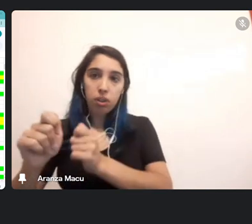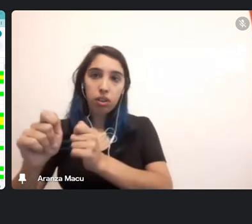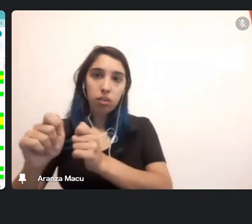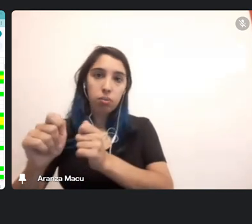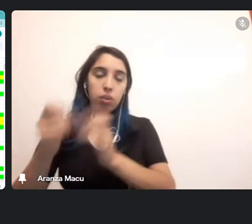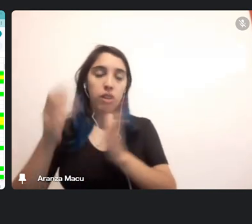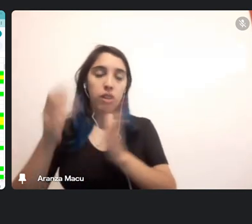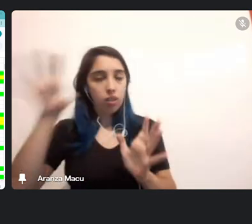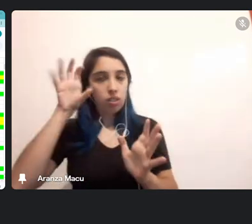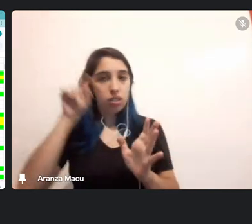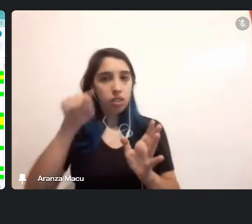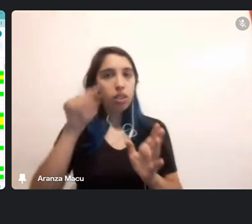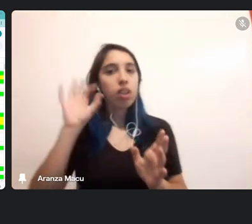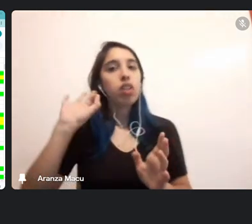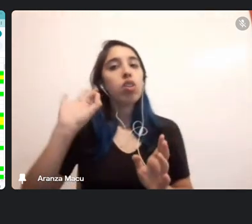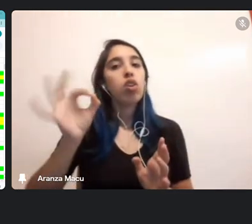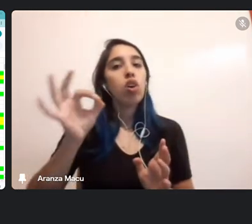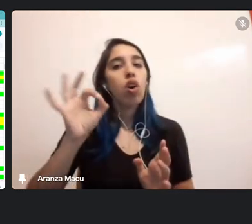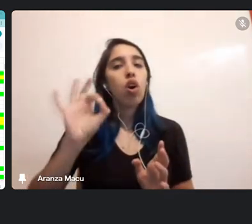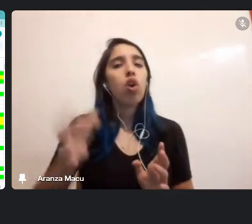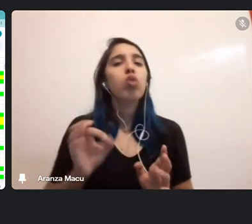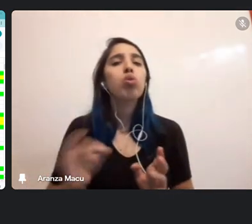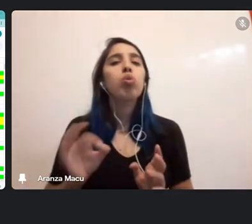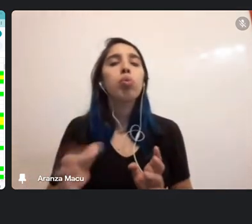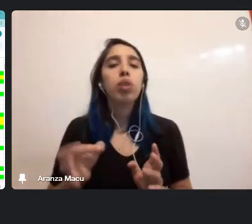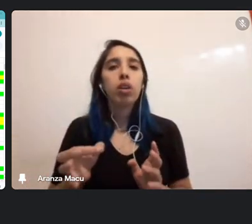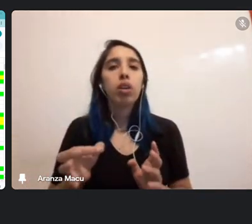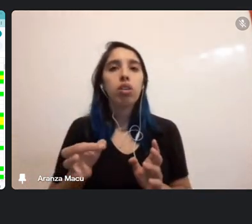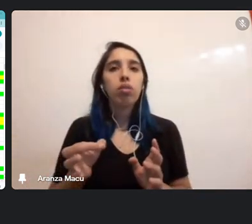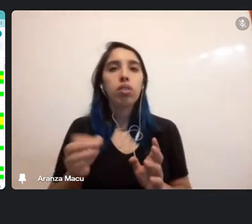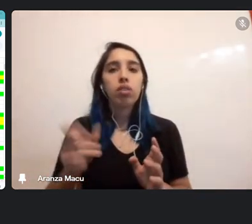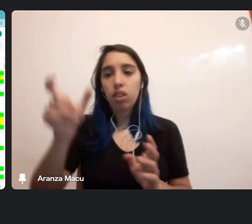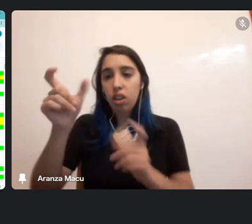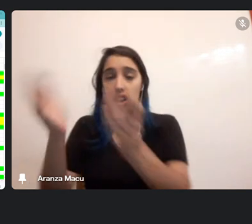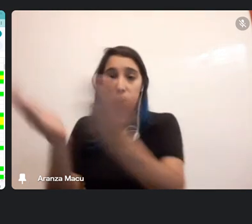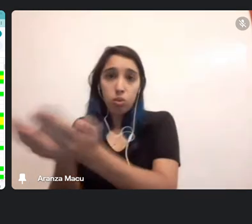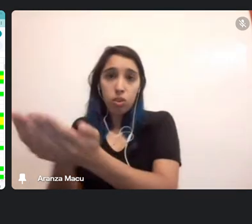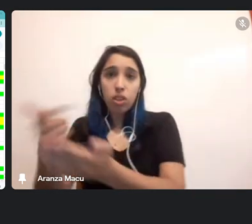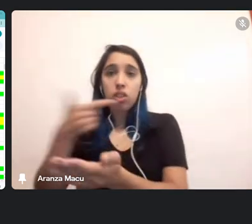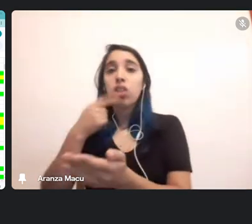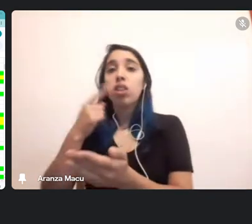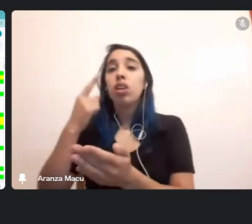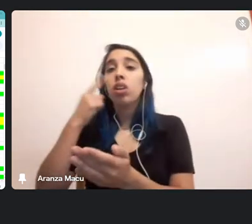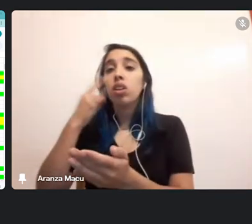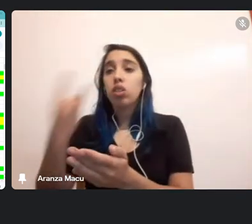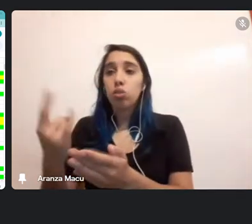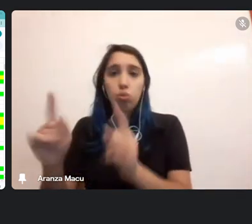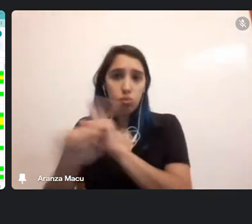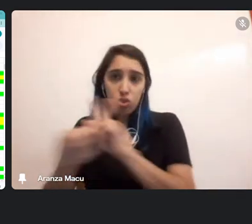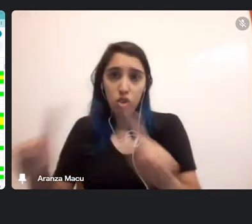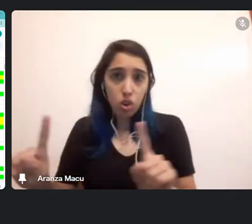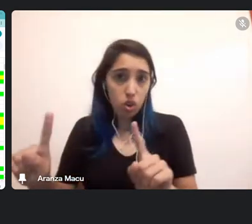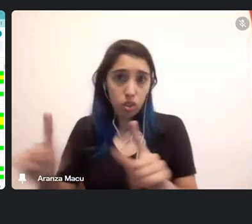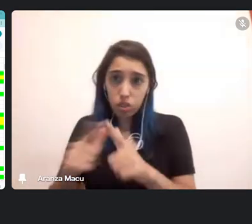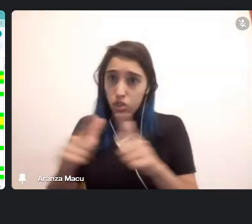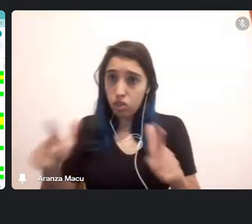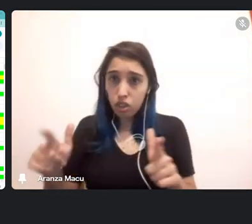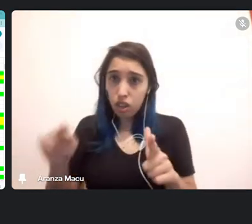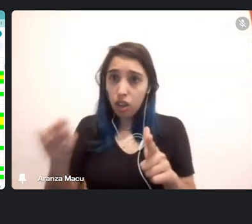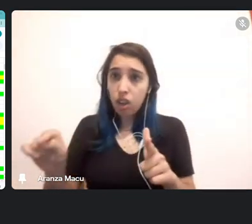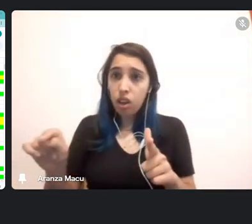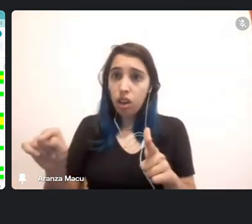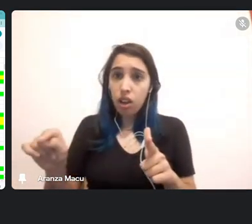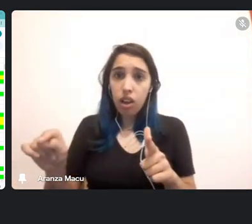no está en el CIU pierde la posibilidad de, o sea, sigue con la clase, pero pierde la posibilidad de